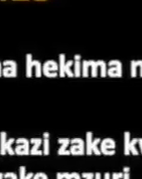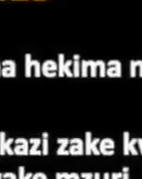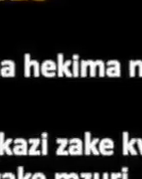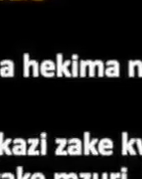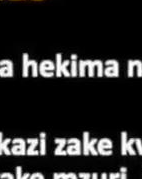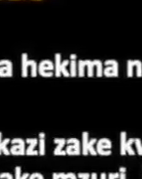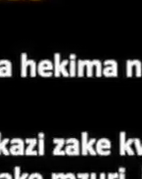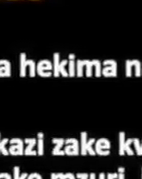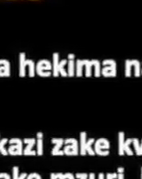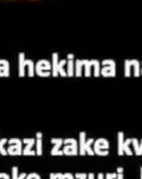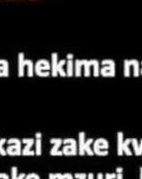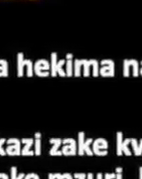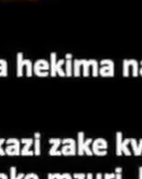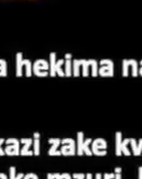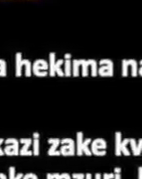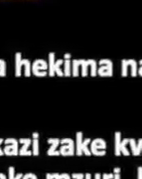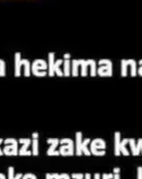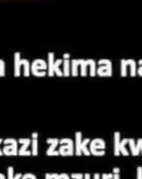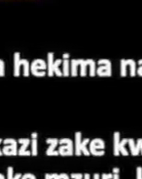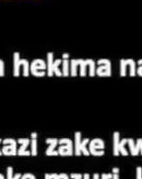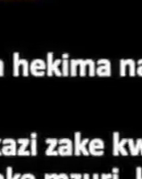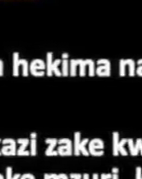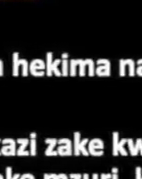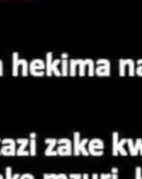wa hekima. Stop up.